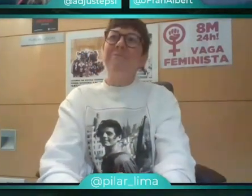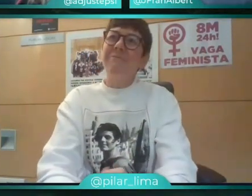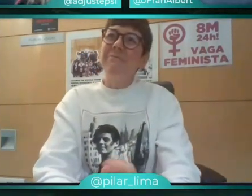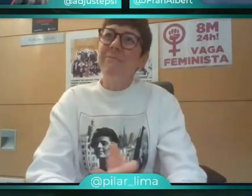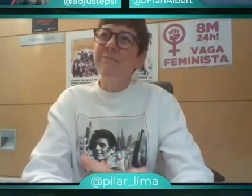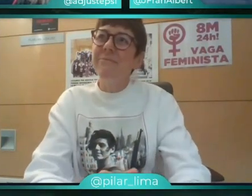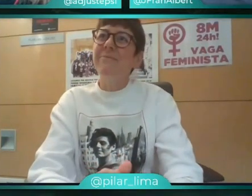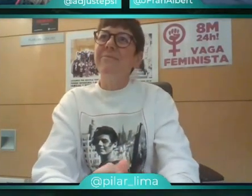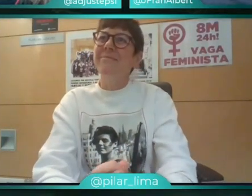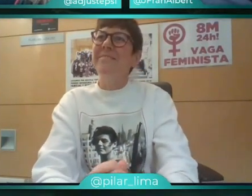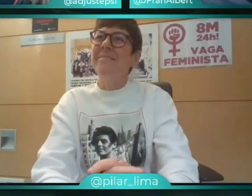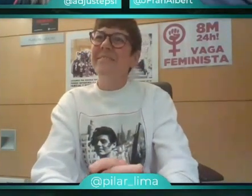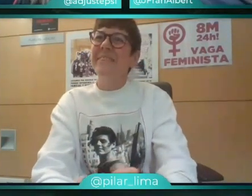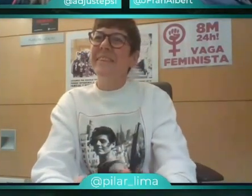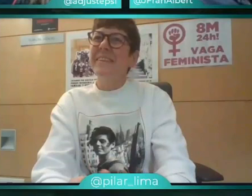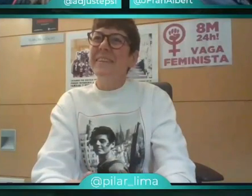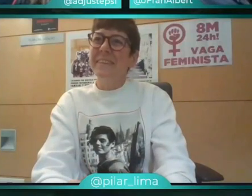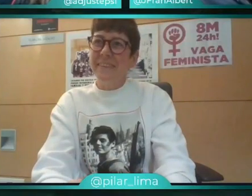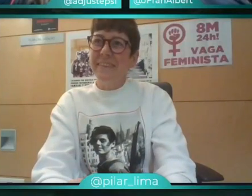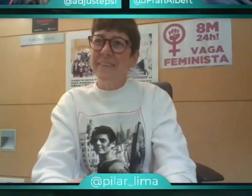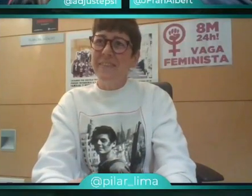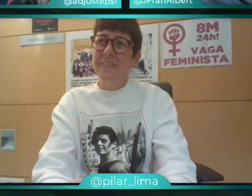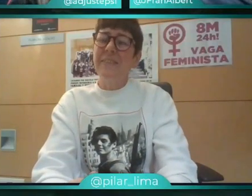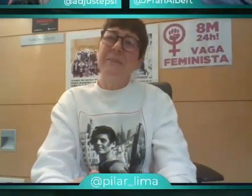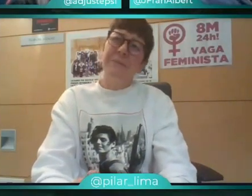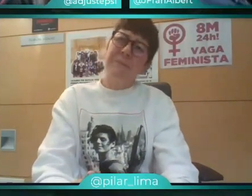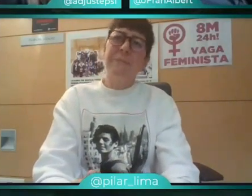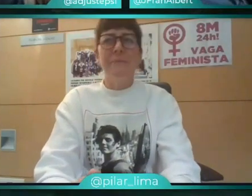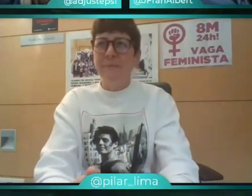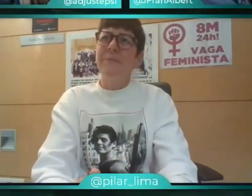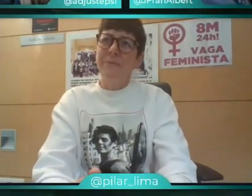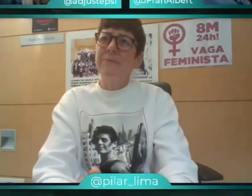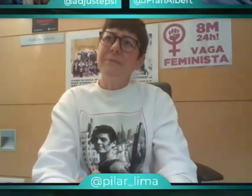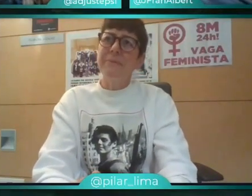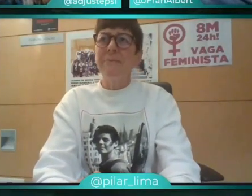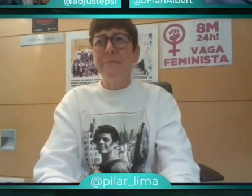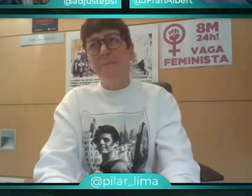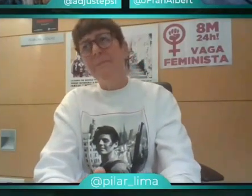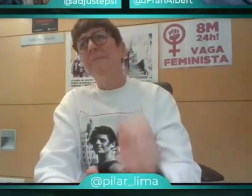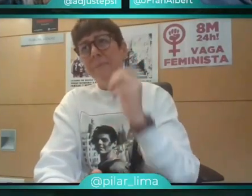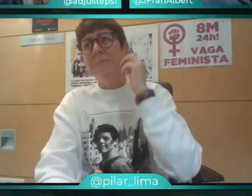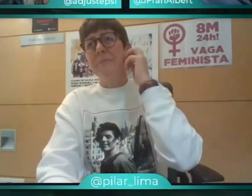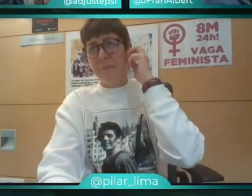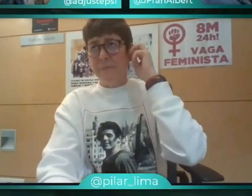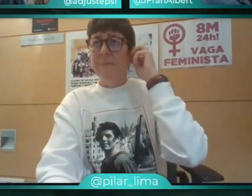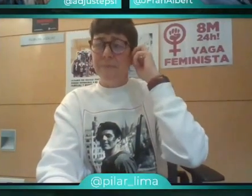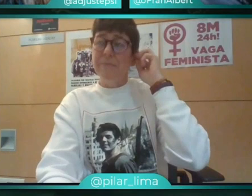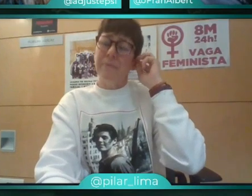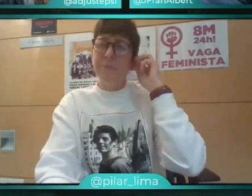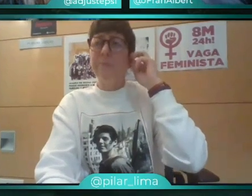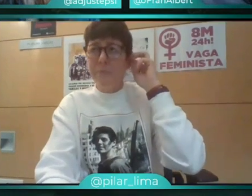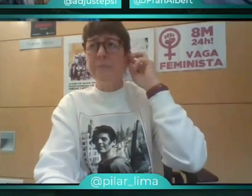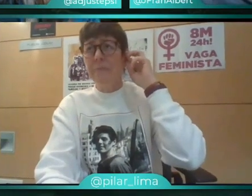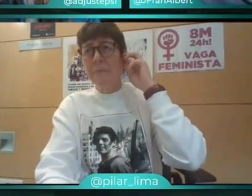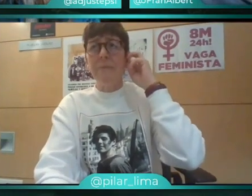bueno la gente ya te conocerá un poco la verdad sobre todos los que somos de valencia no nos puede pasar